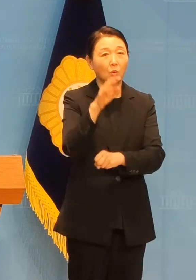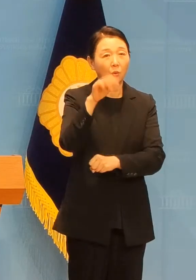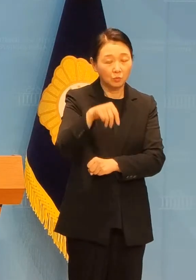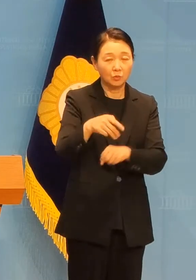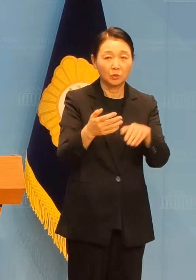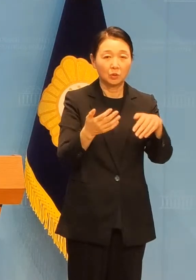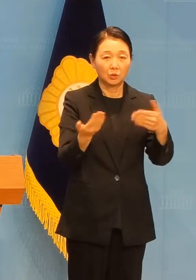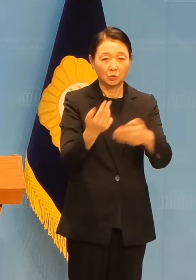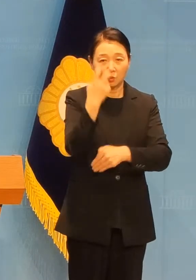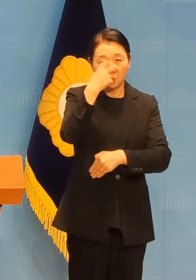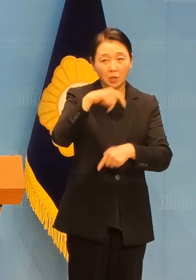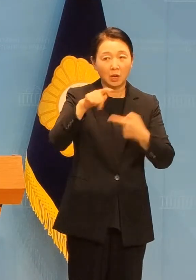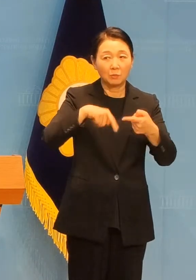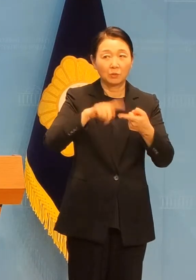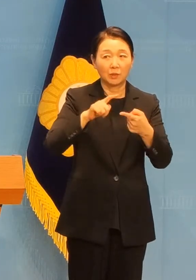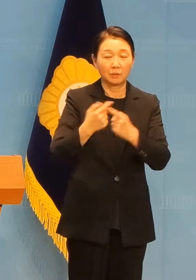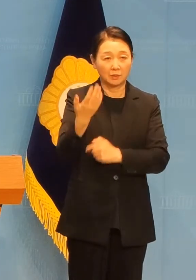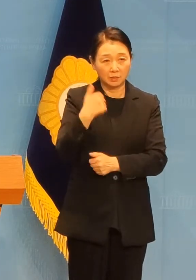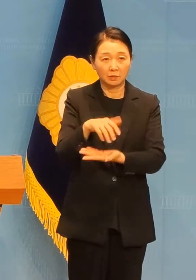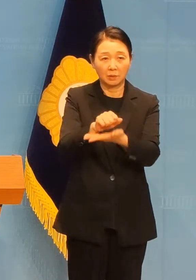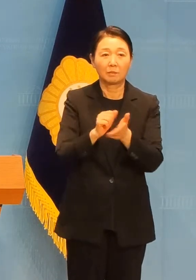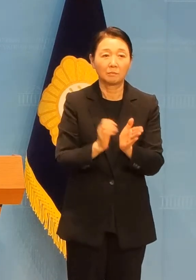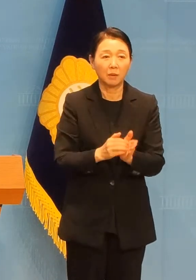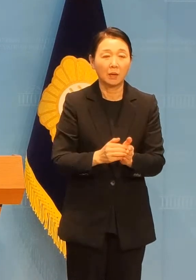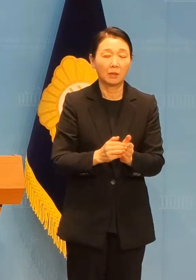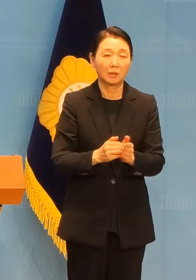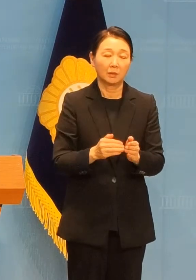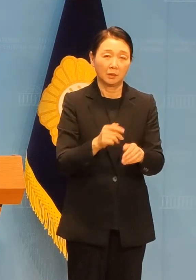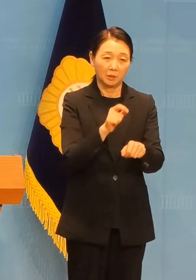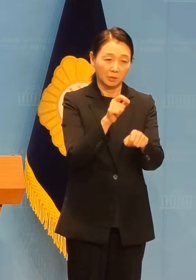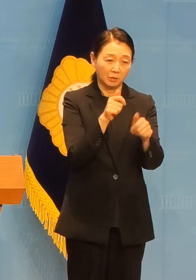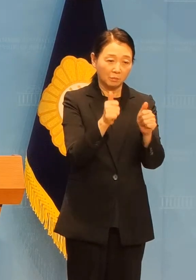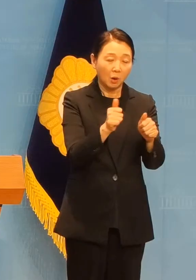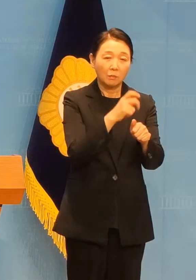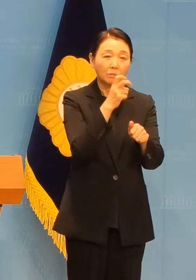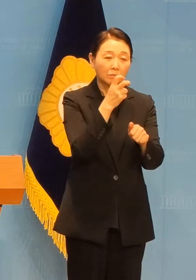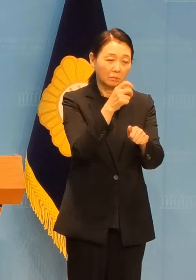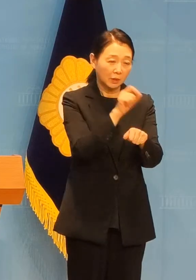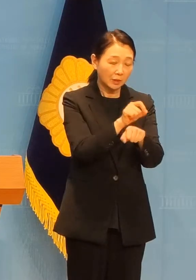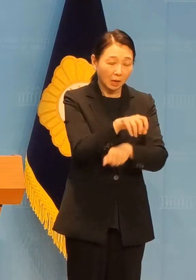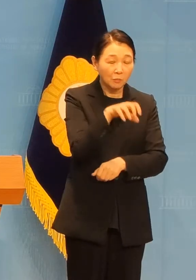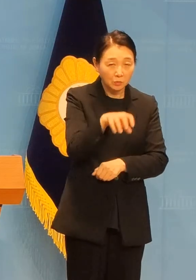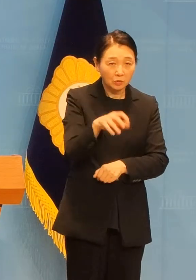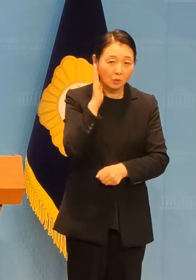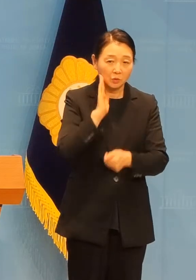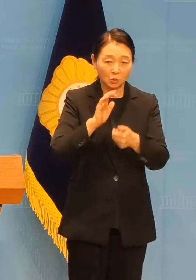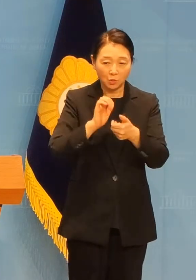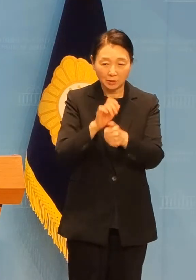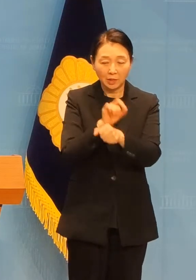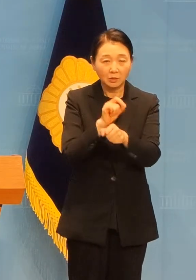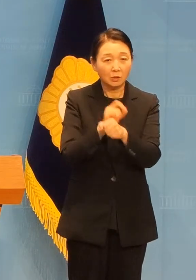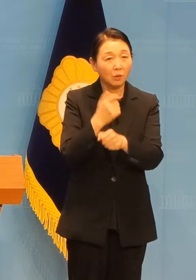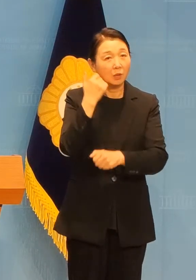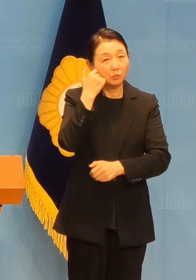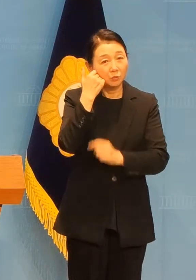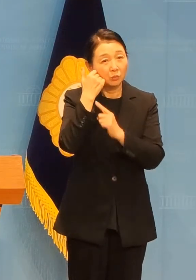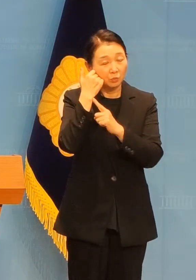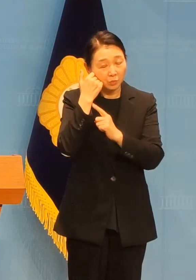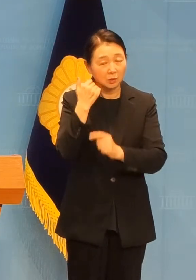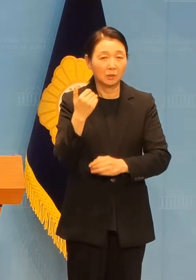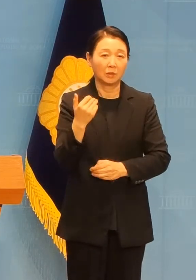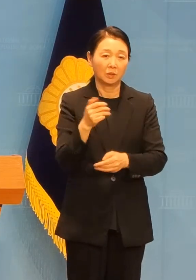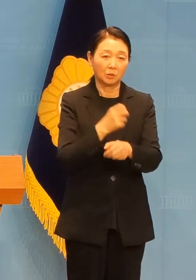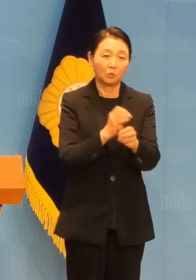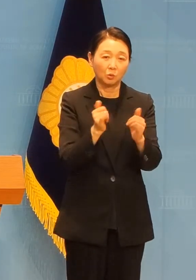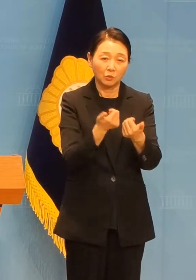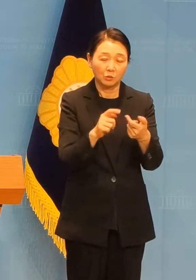근로감독 내용을 사전에 입수했습니다. 김앤장 법률사무소와 청와대 행정관 출신 대관 임원이 노동부